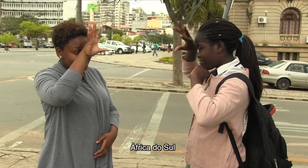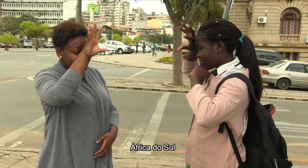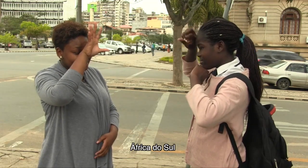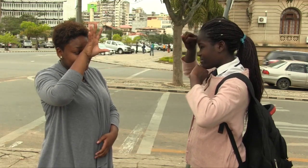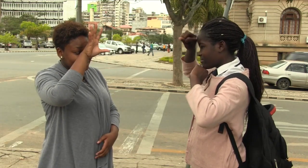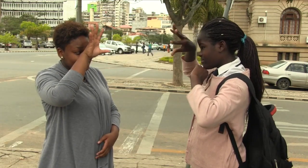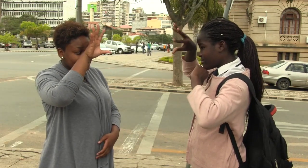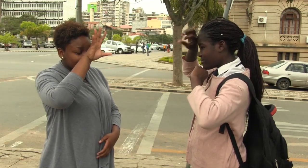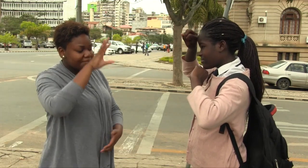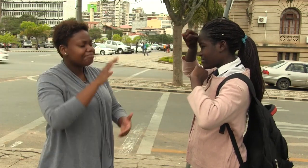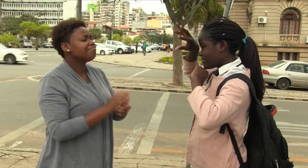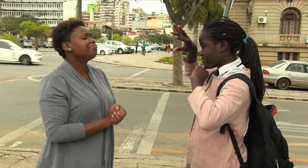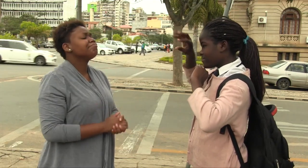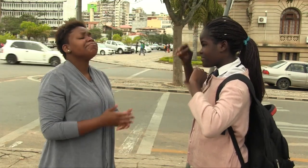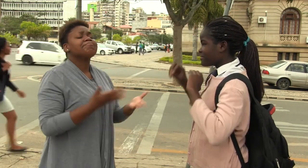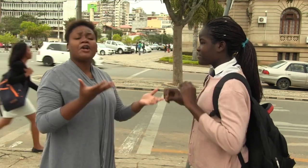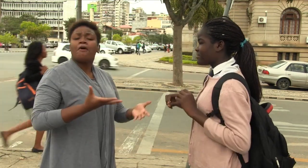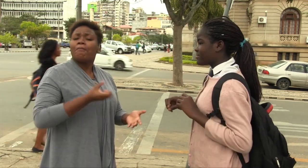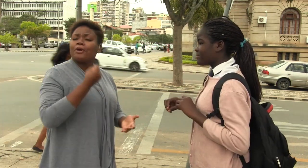África do Sul.